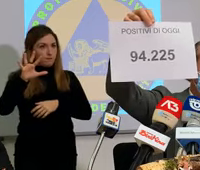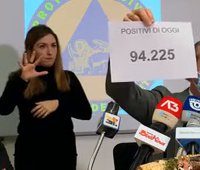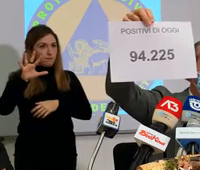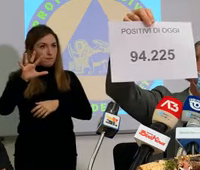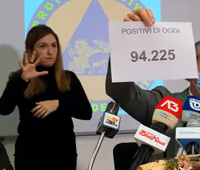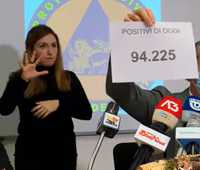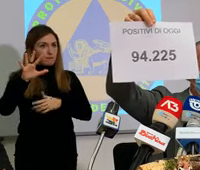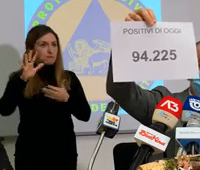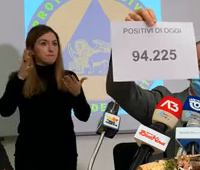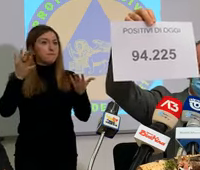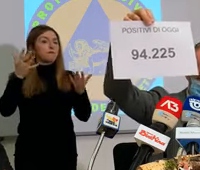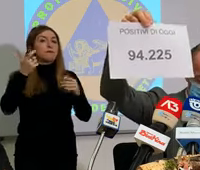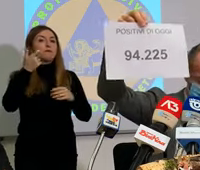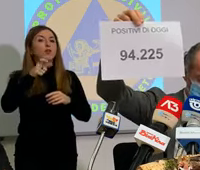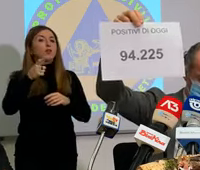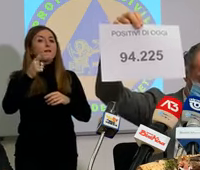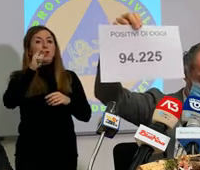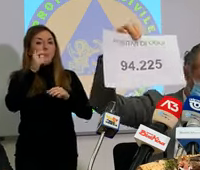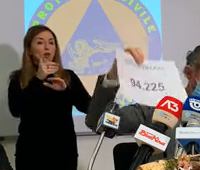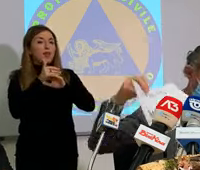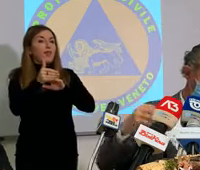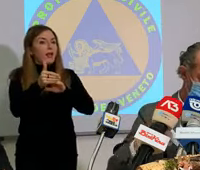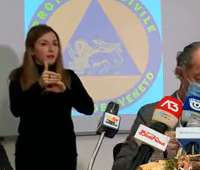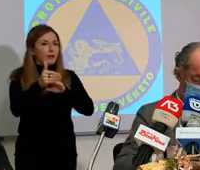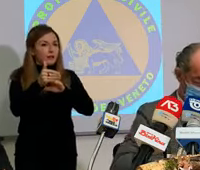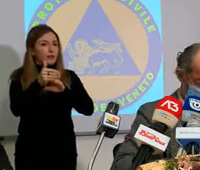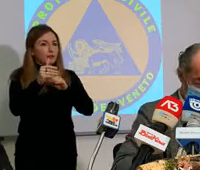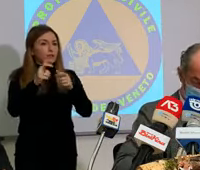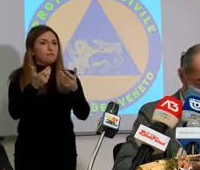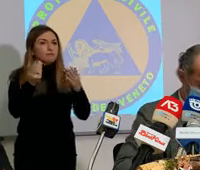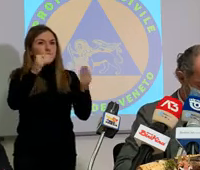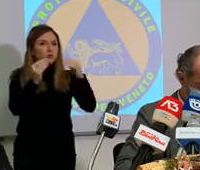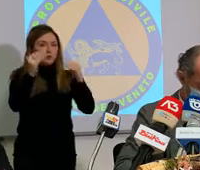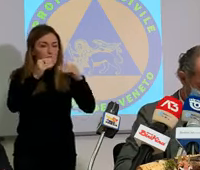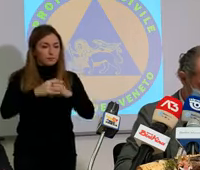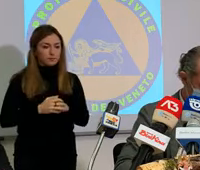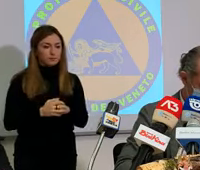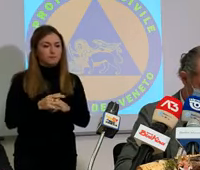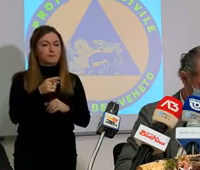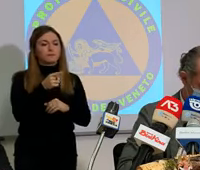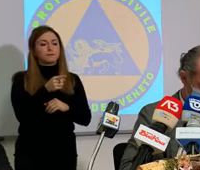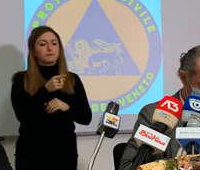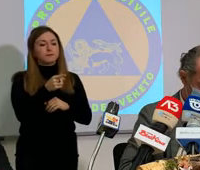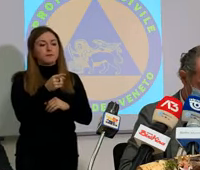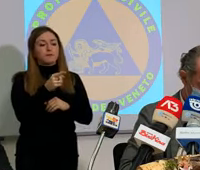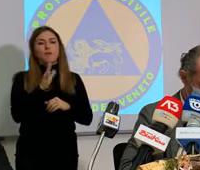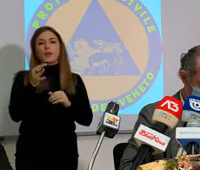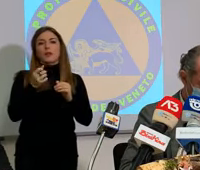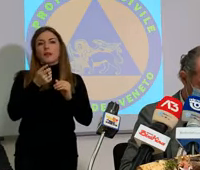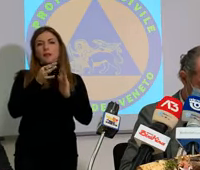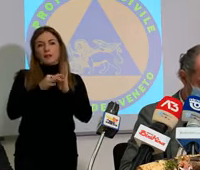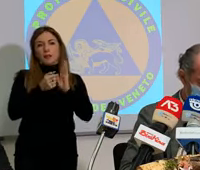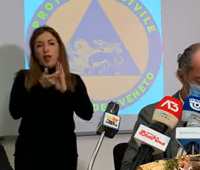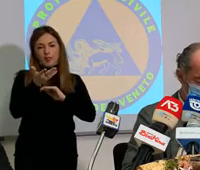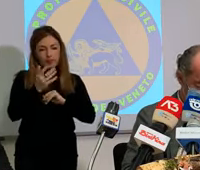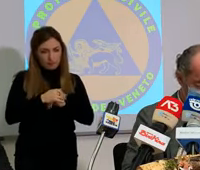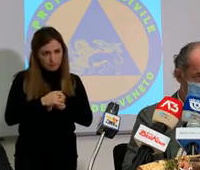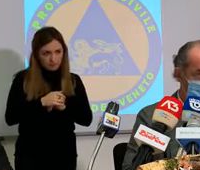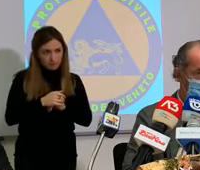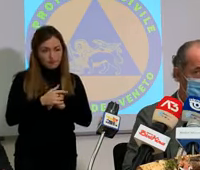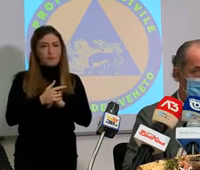facendo tanti tamponi ecco quegli altri dati che vi do allora i ricoverati